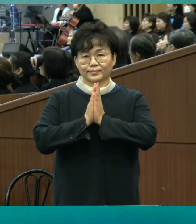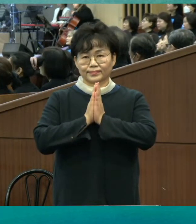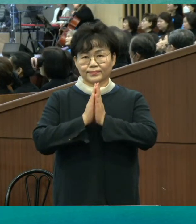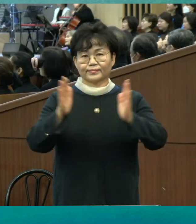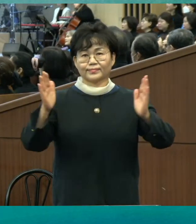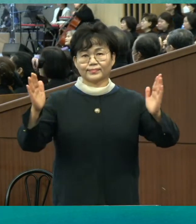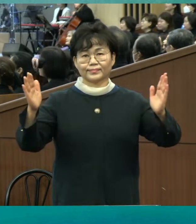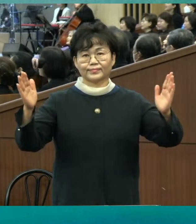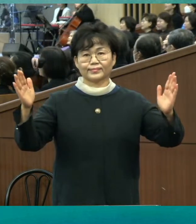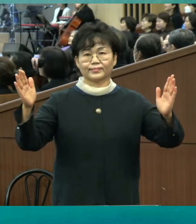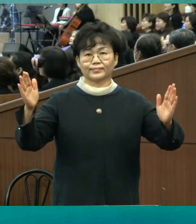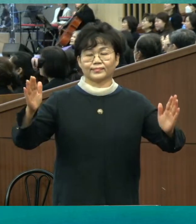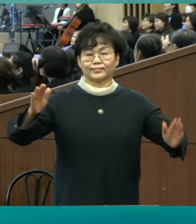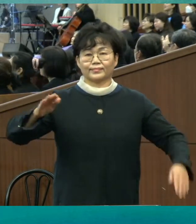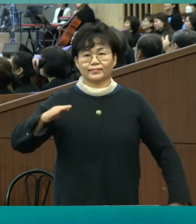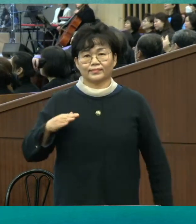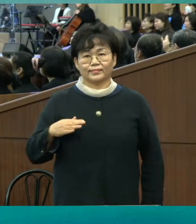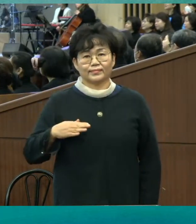시작됐네